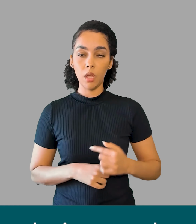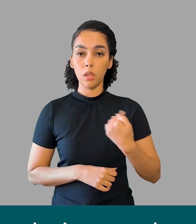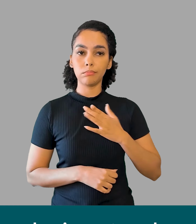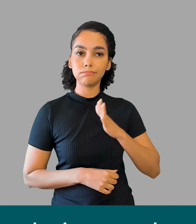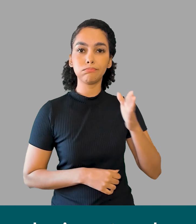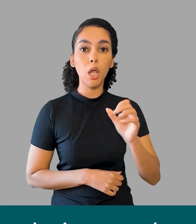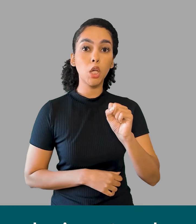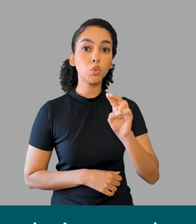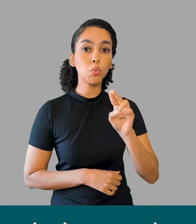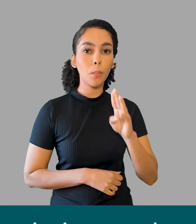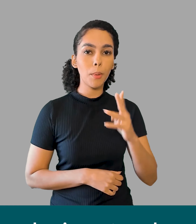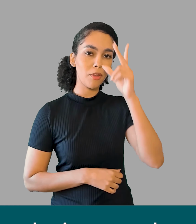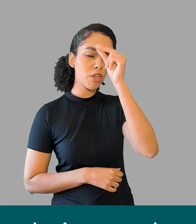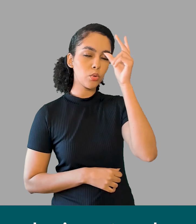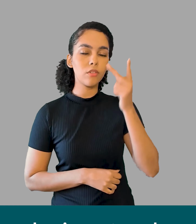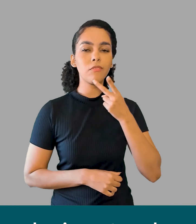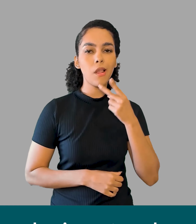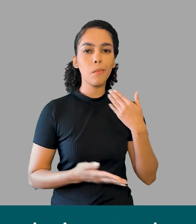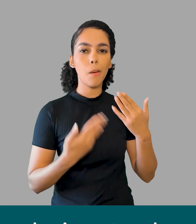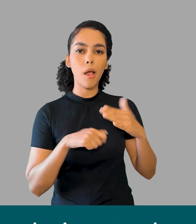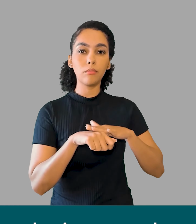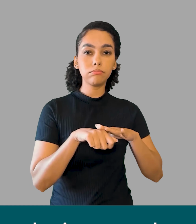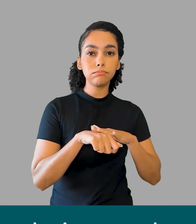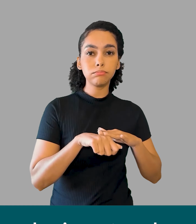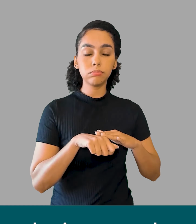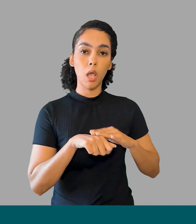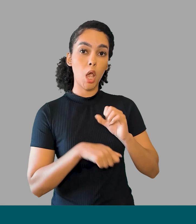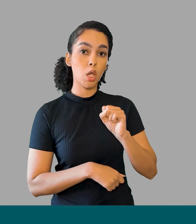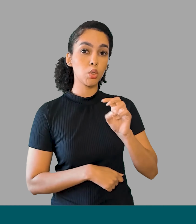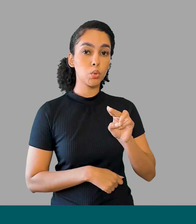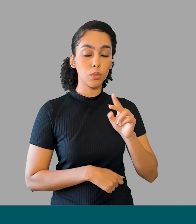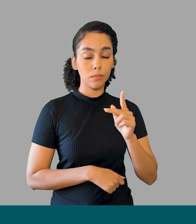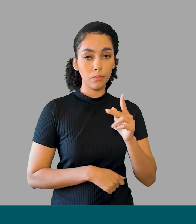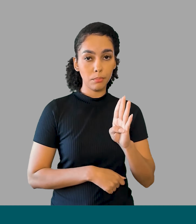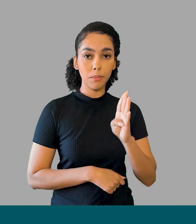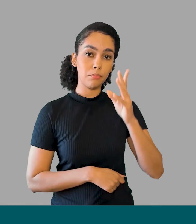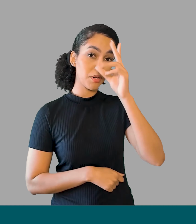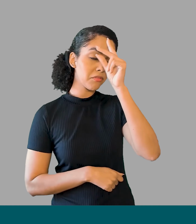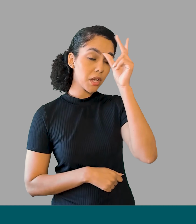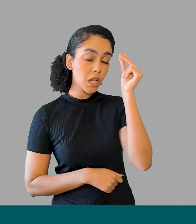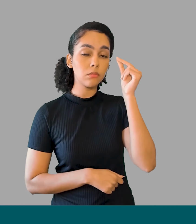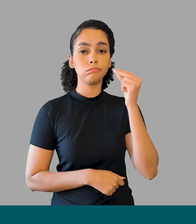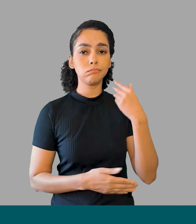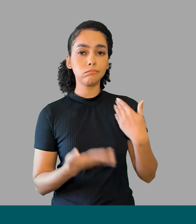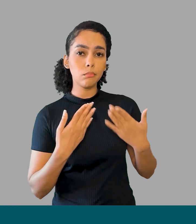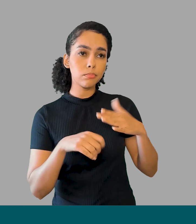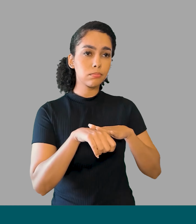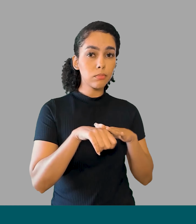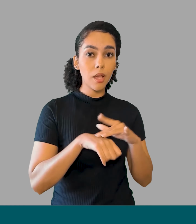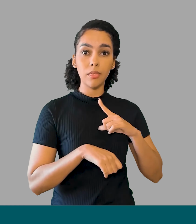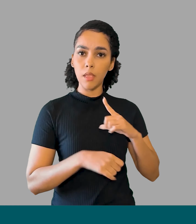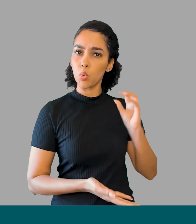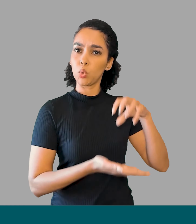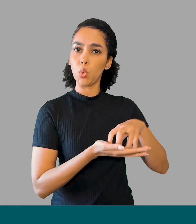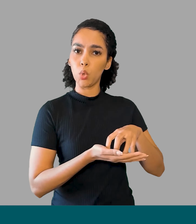subprefeitura, vai falar com o subprefeito, vai fazer toda uma conversa para ter